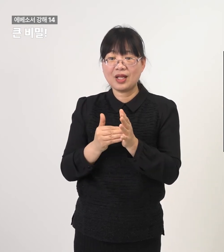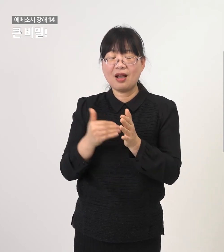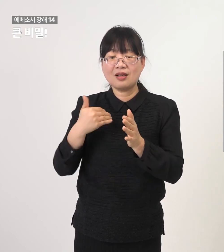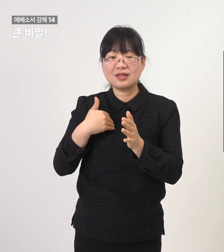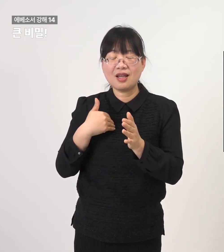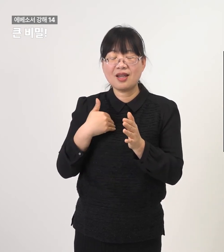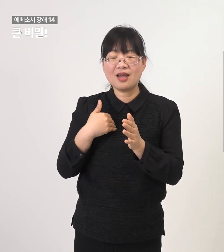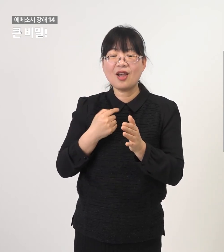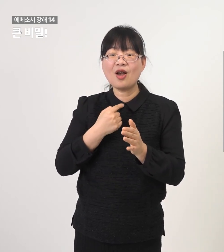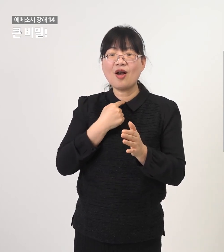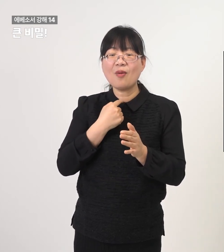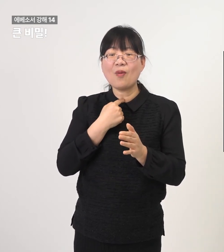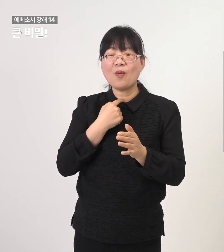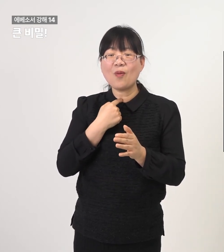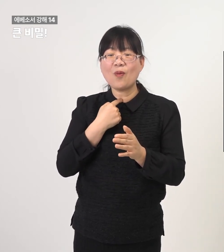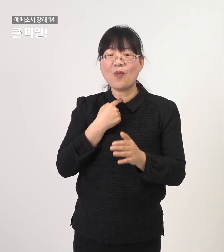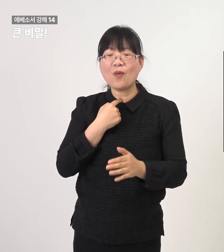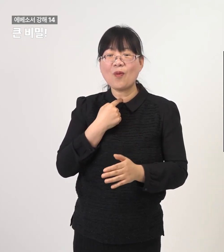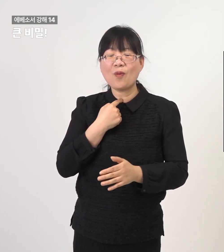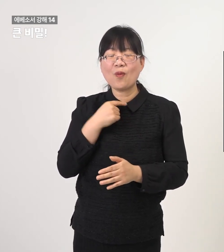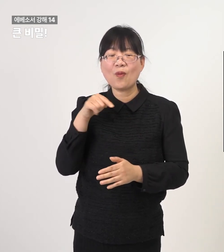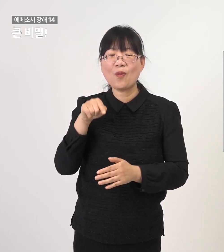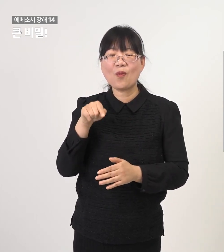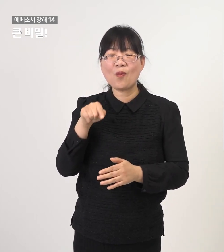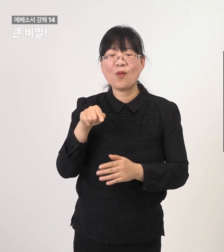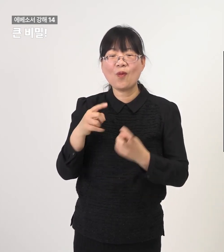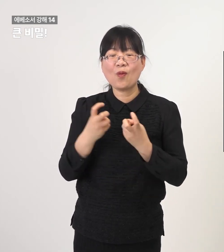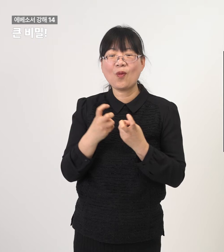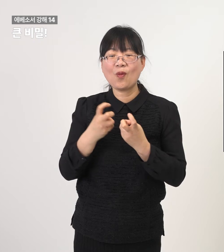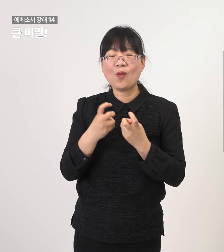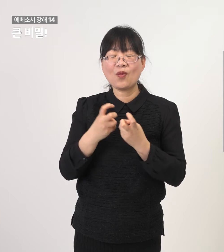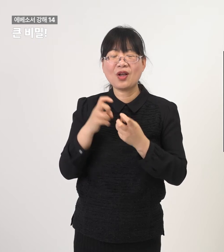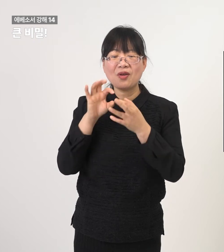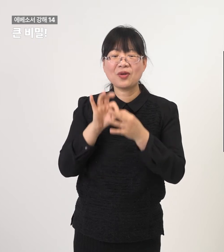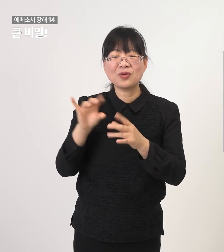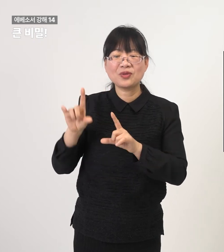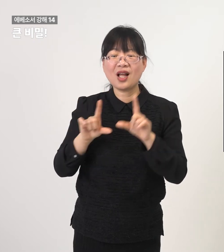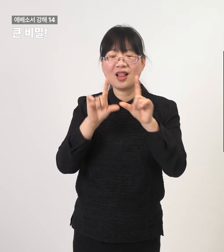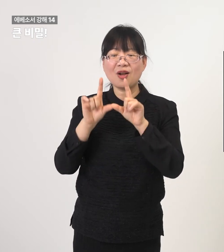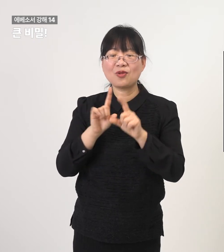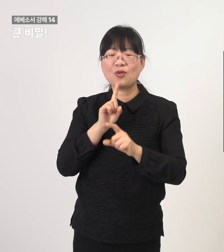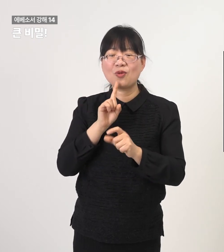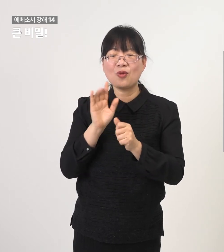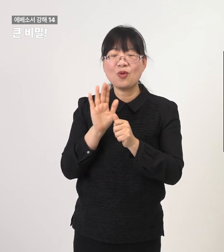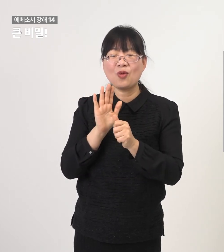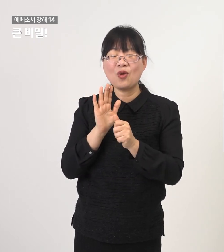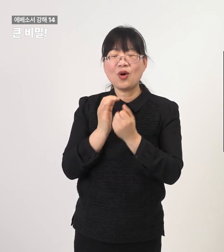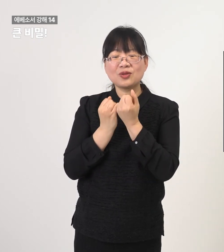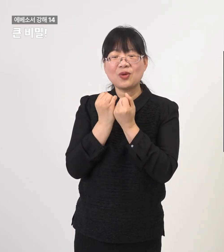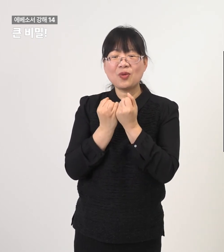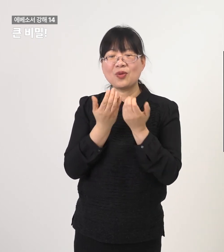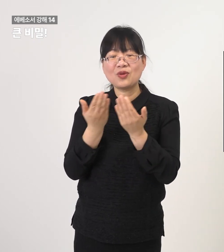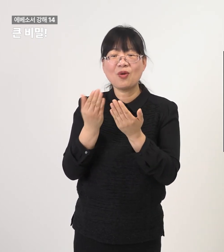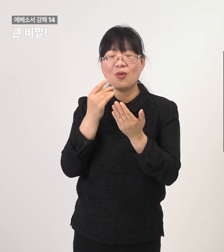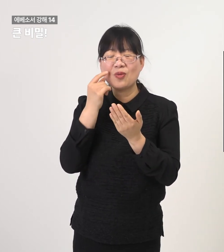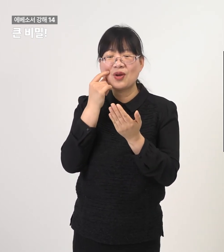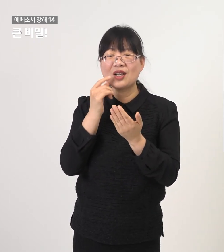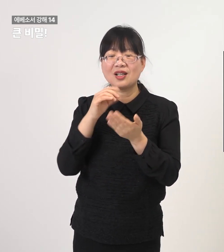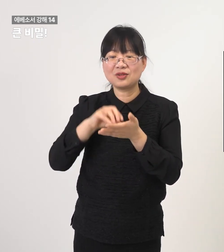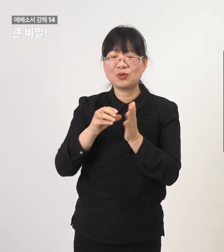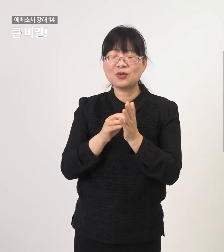제 목구멍에서 이걸 어떻게 살라 그러나 싶을 정도의 가혹한